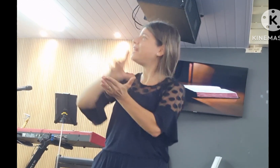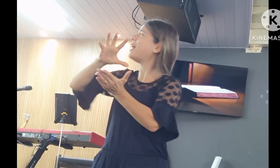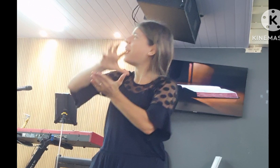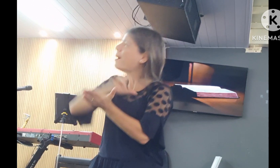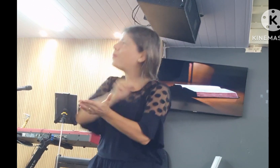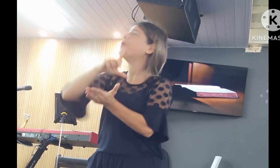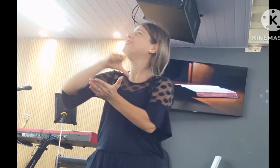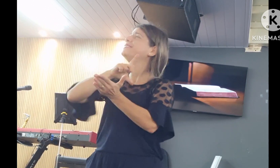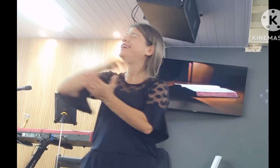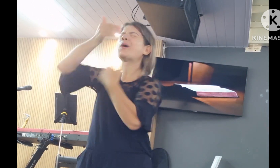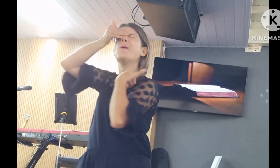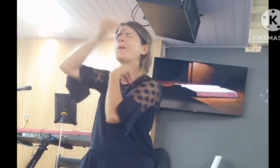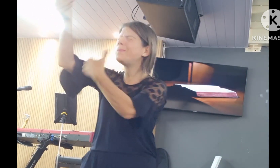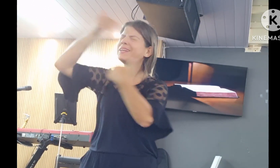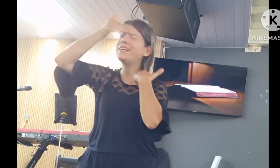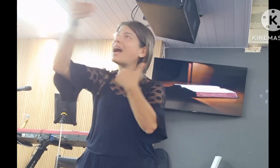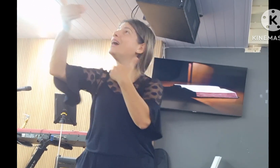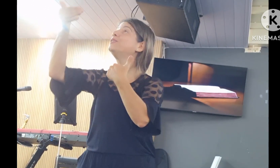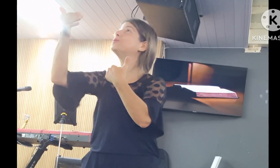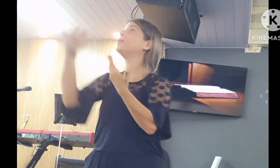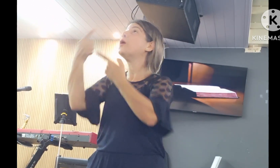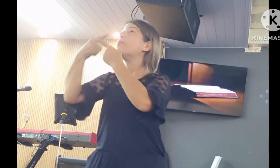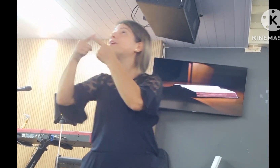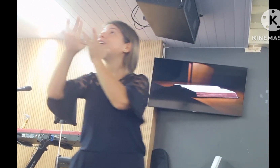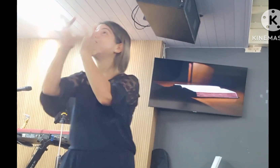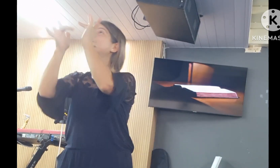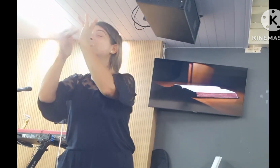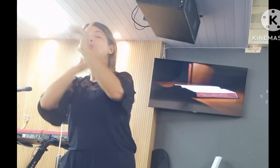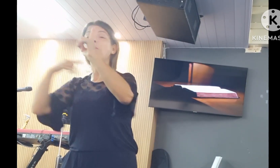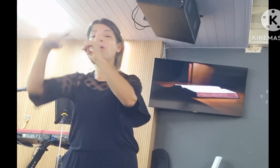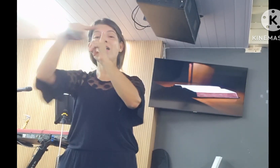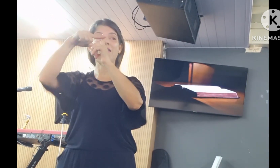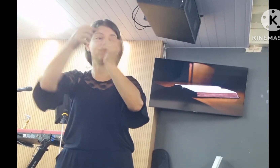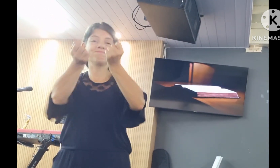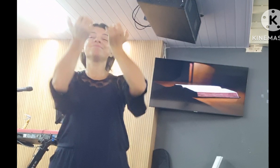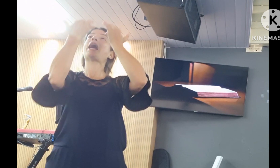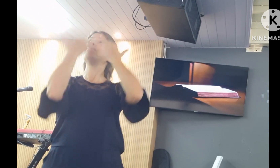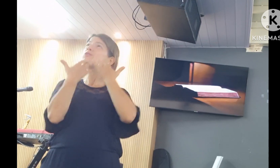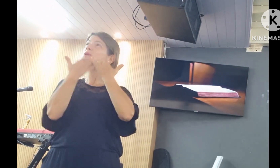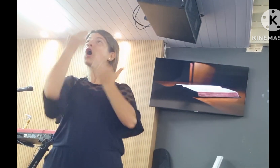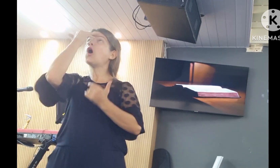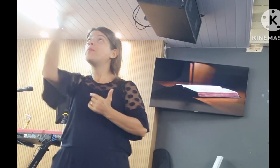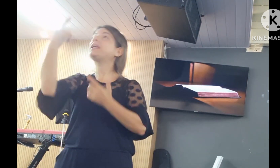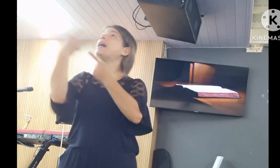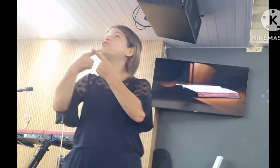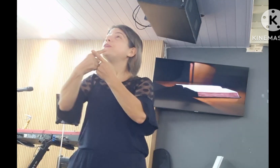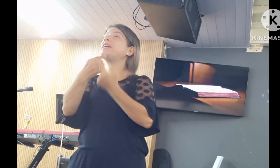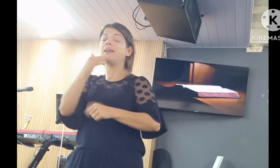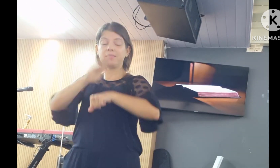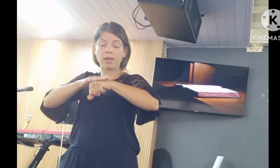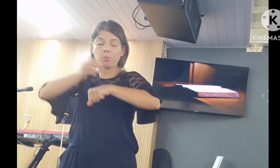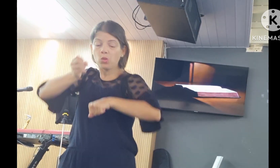imensa e imensurável que foi derramada sobre as nossas vidas, pelo renovo que o Senhor tem derramado sobre